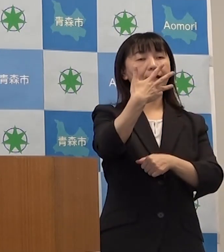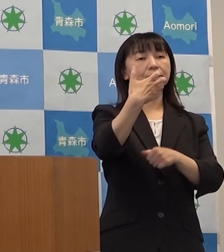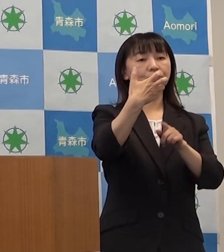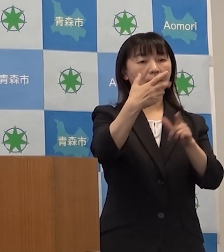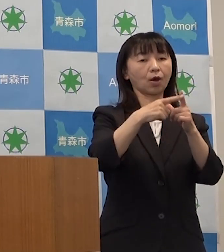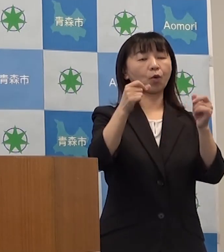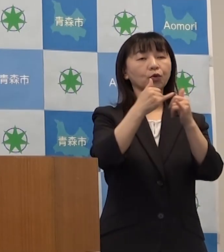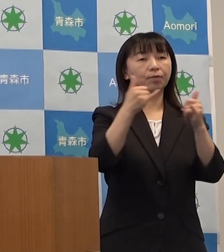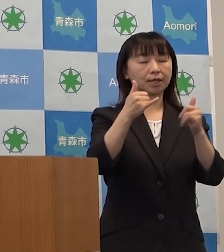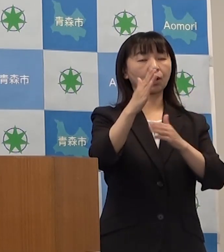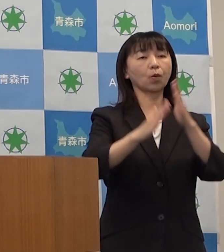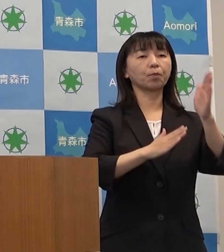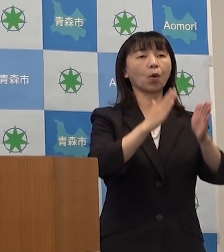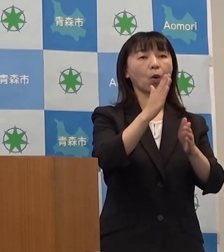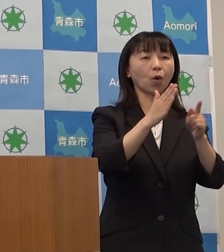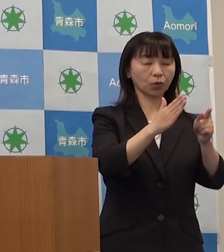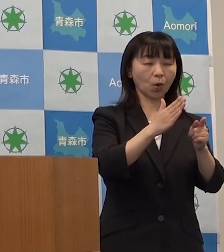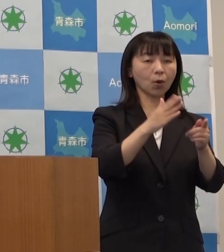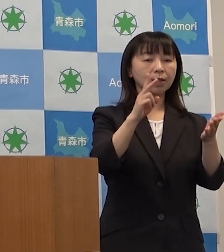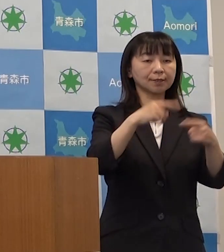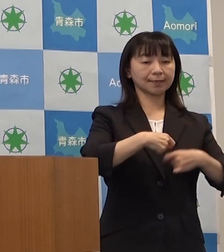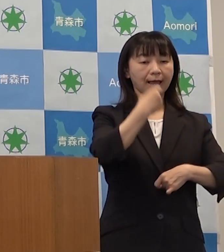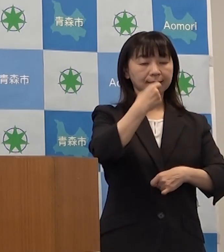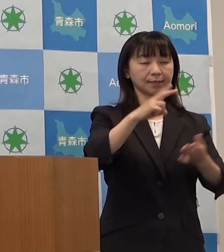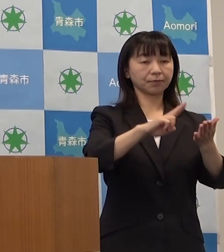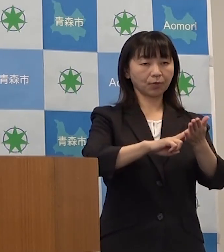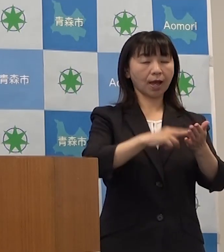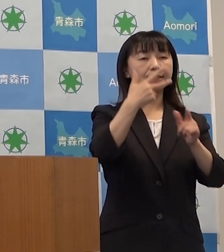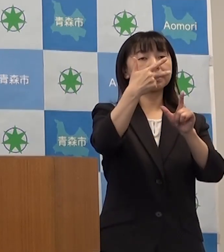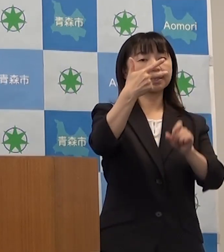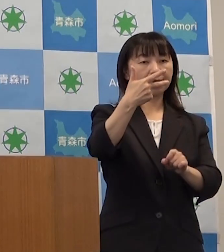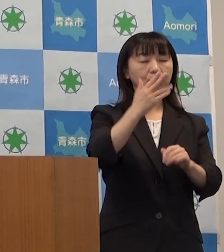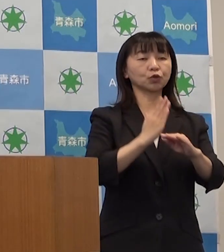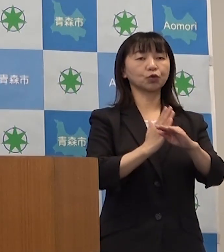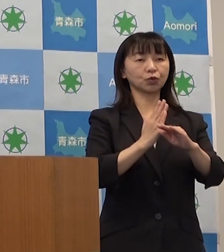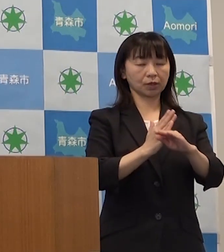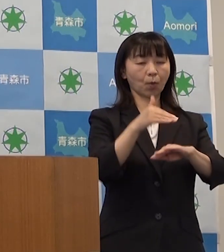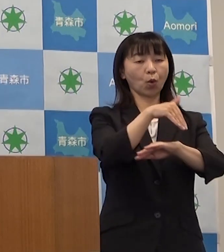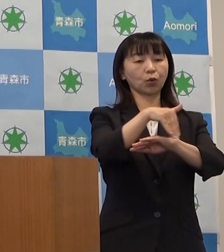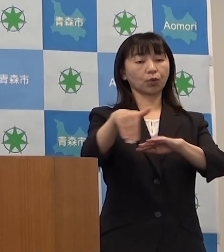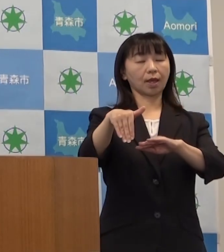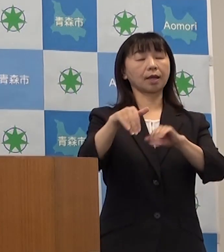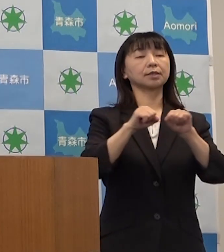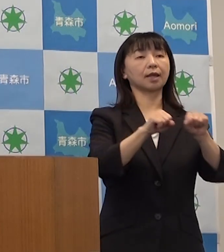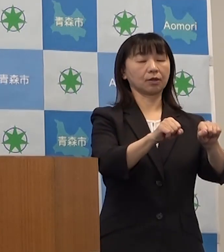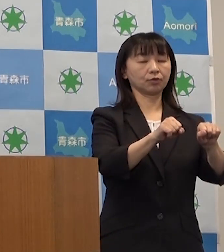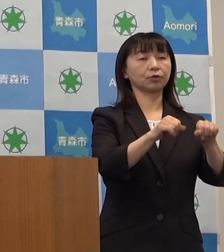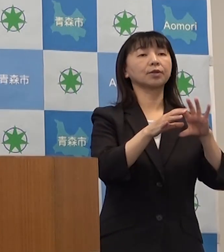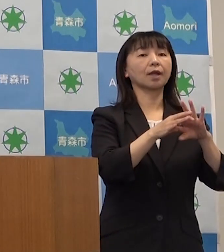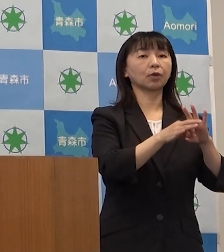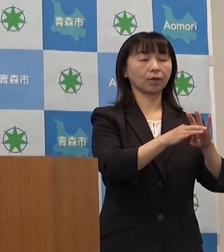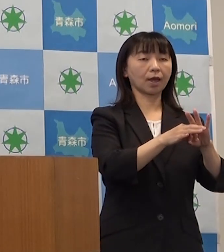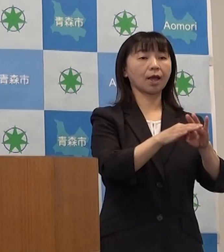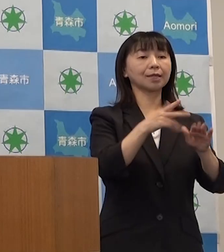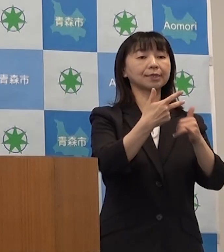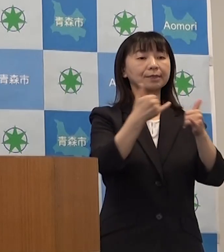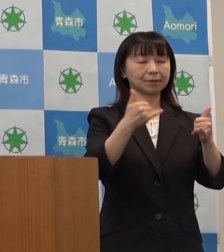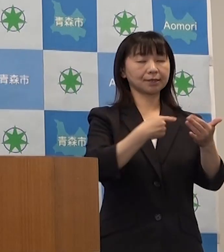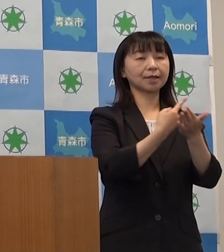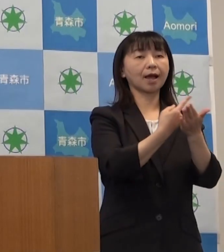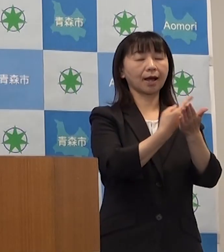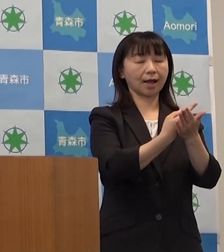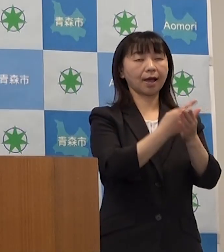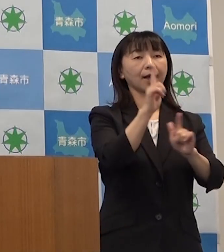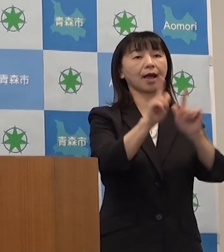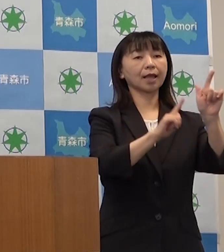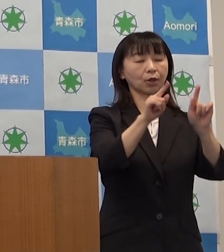国民スポーツ大会の正式決定が7月中にも予定されていることから、市民参加型の